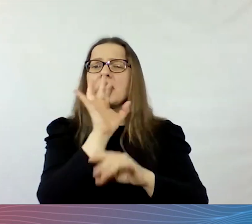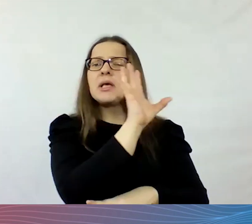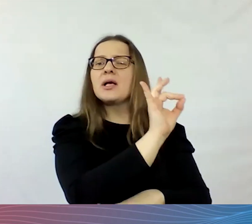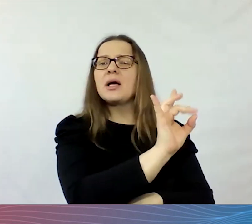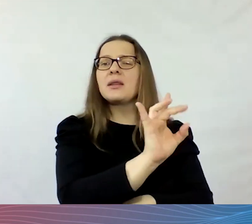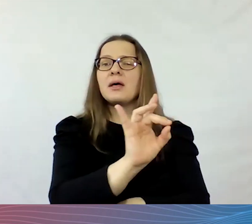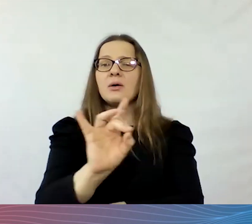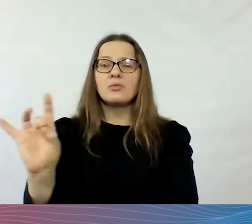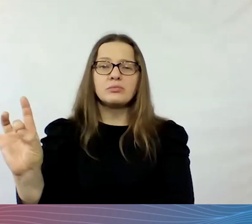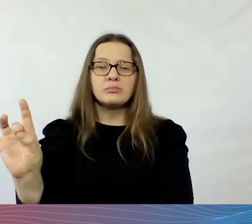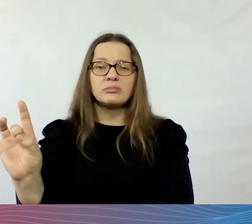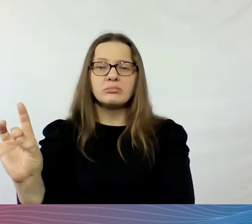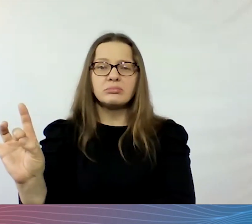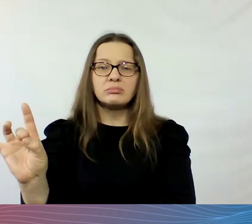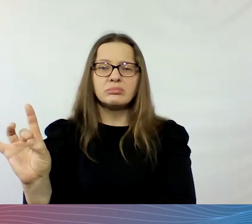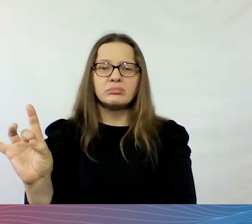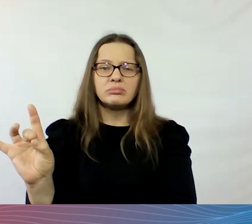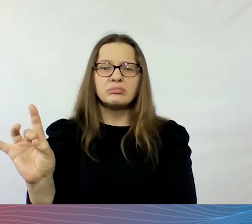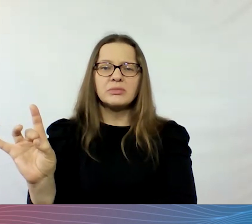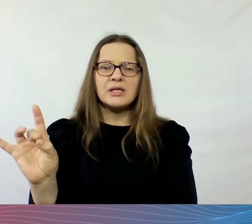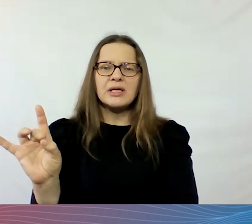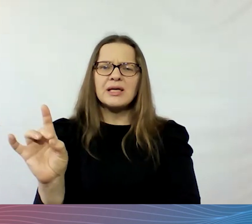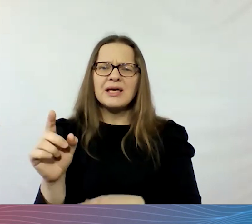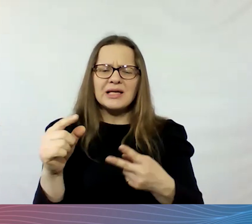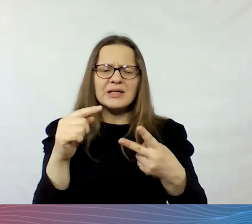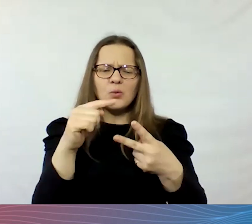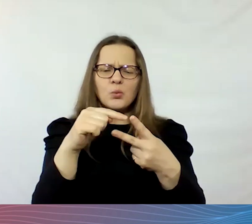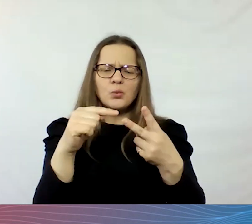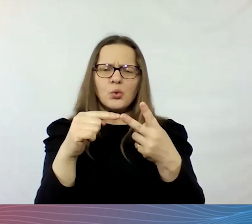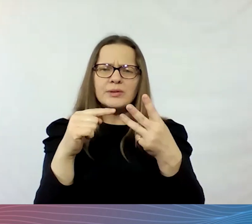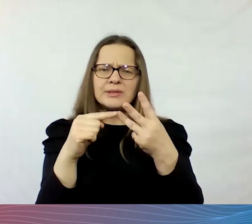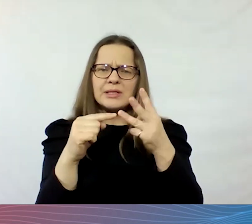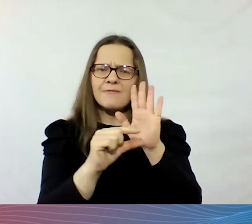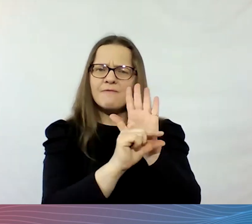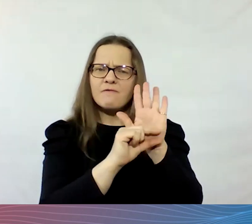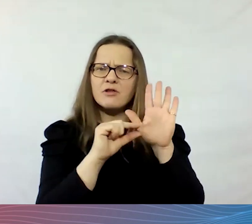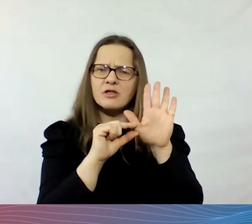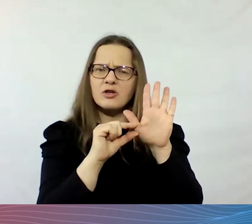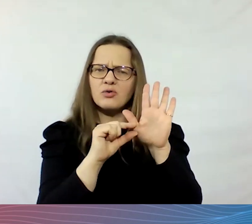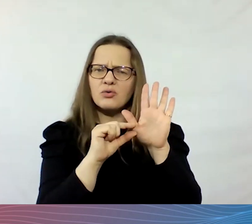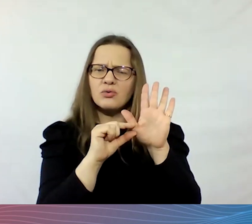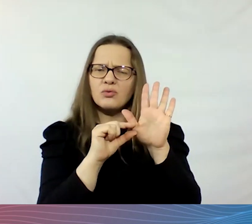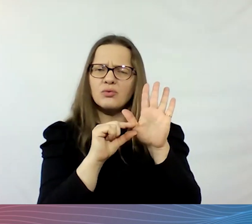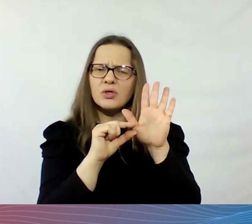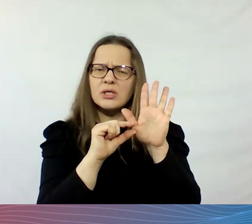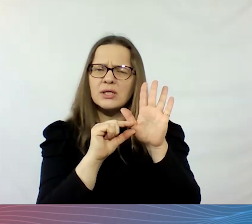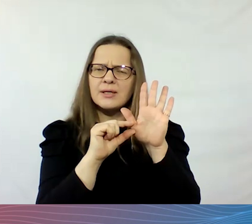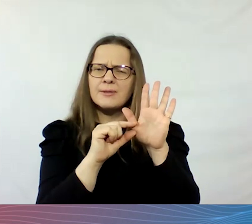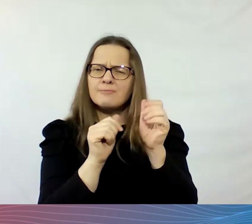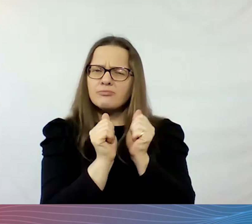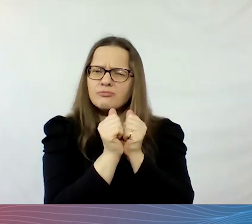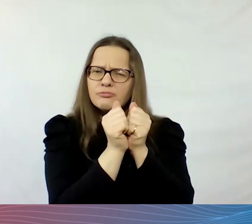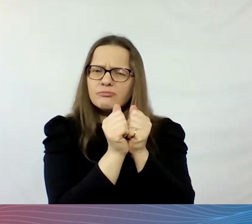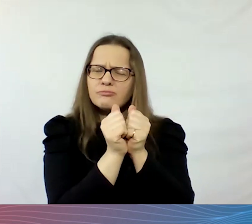você associar esses 3 versículos a Efésios 4, não é isso?